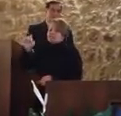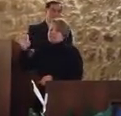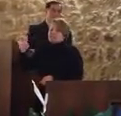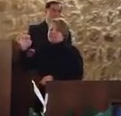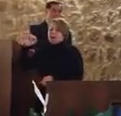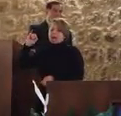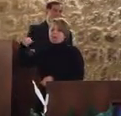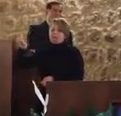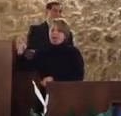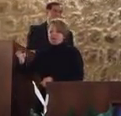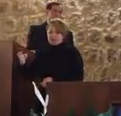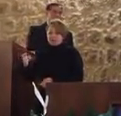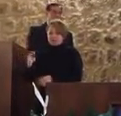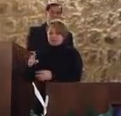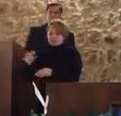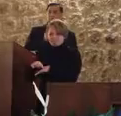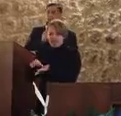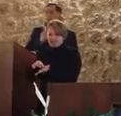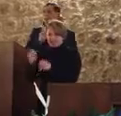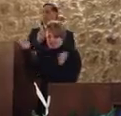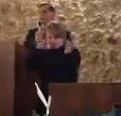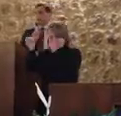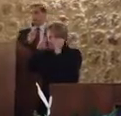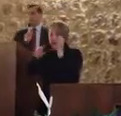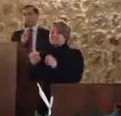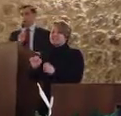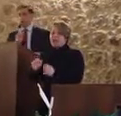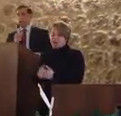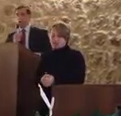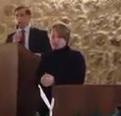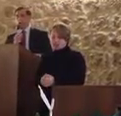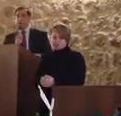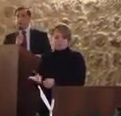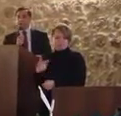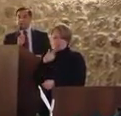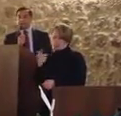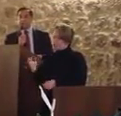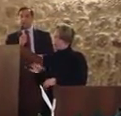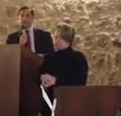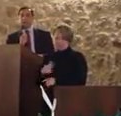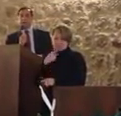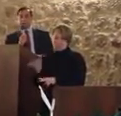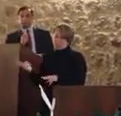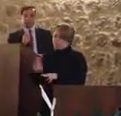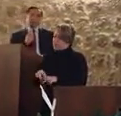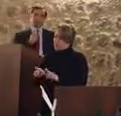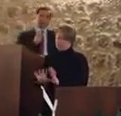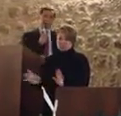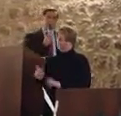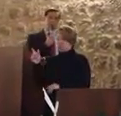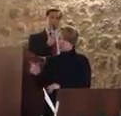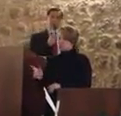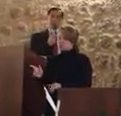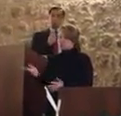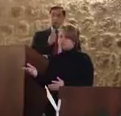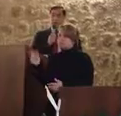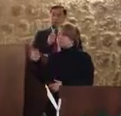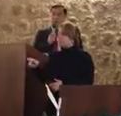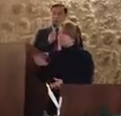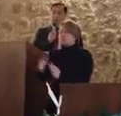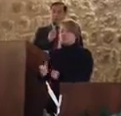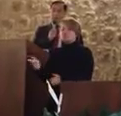che credo sia una delle peggiori malattie possono colpire una persona, perché non la rendono più